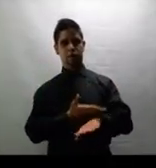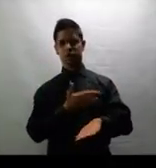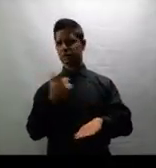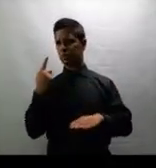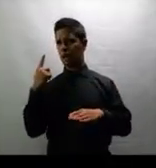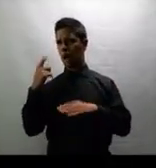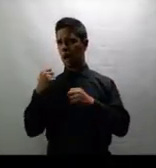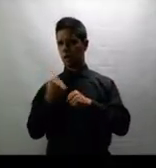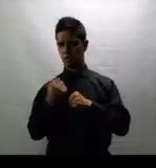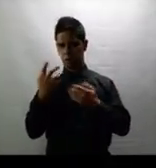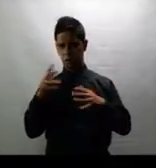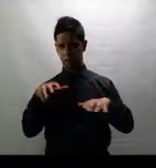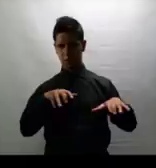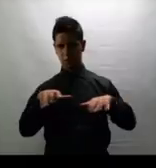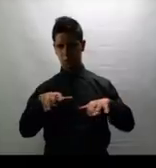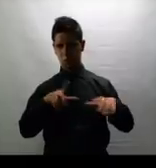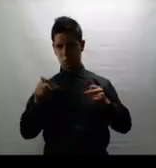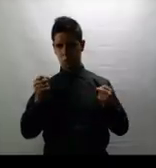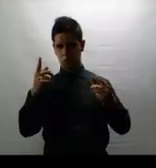son